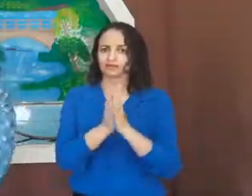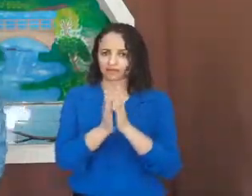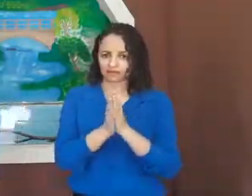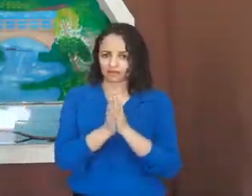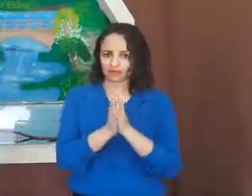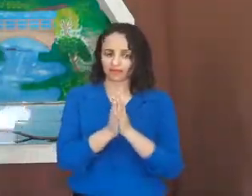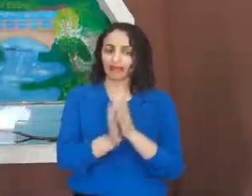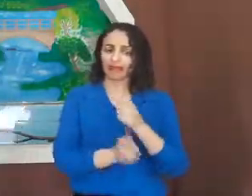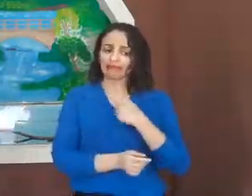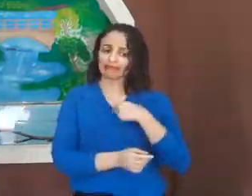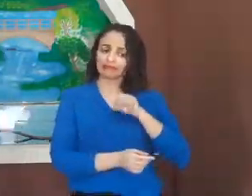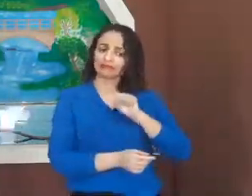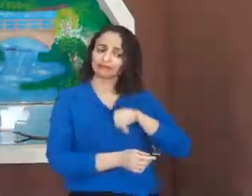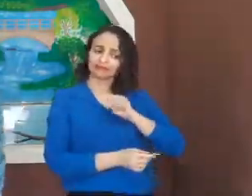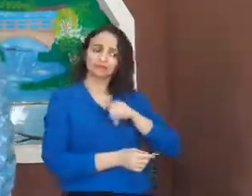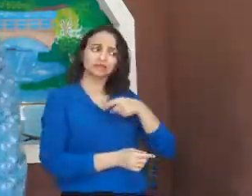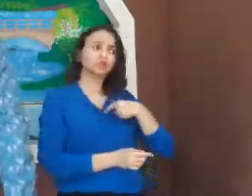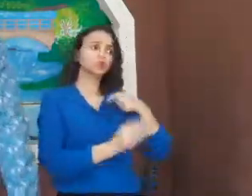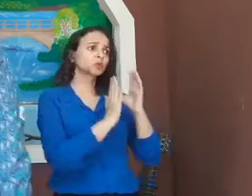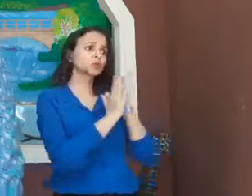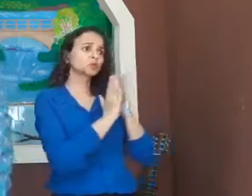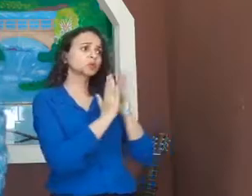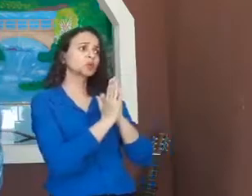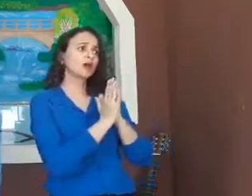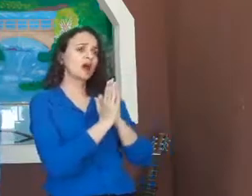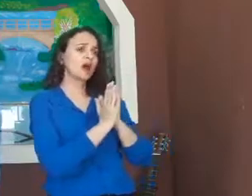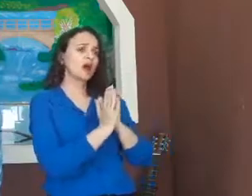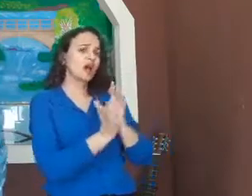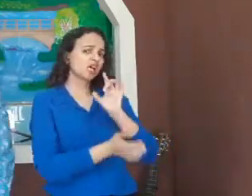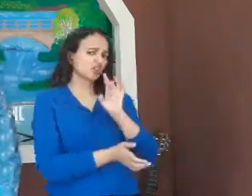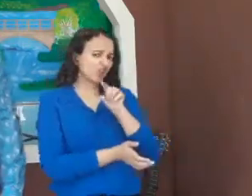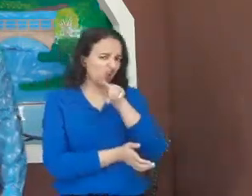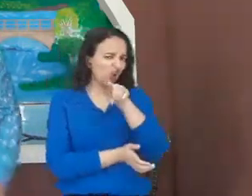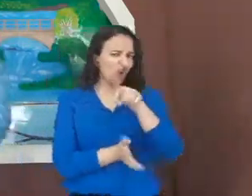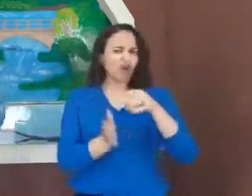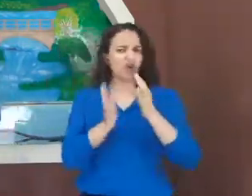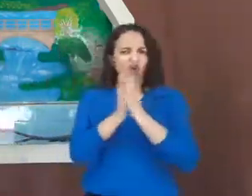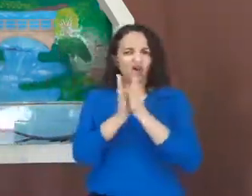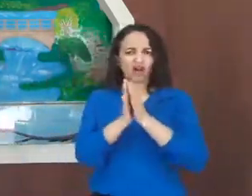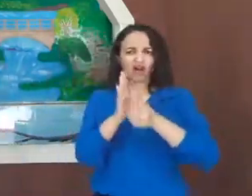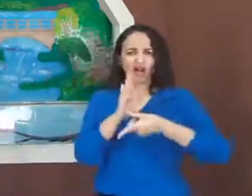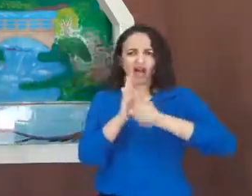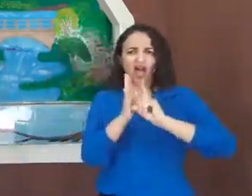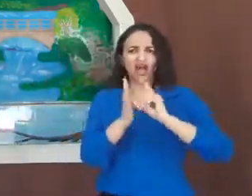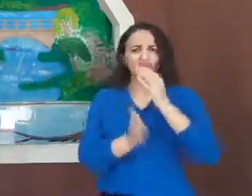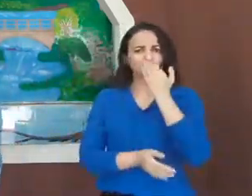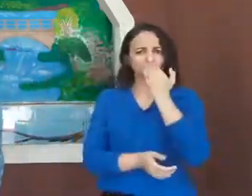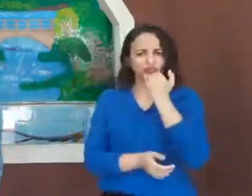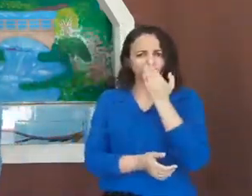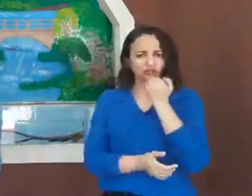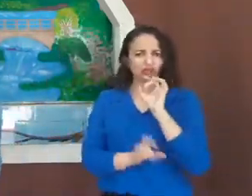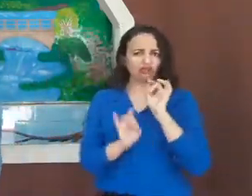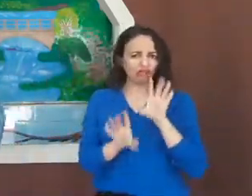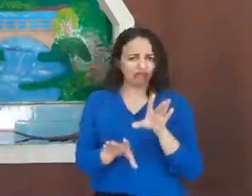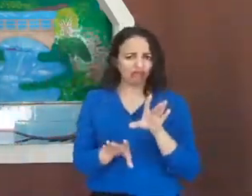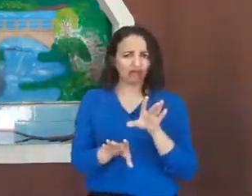Eu estou. Que jeito você está orando? 1 hora para comer, rapaz? 1 hora pela comida?